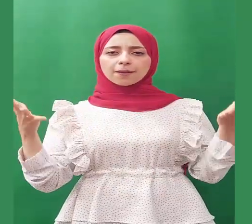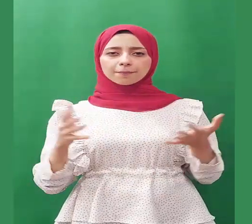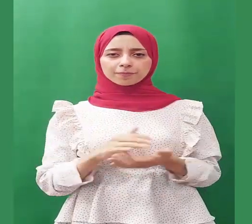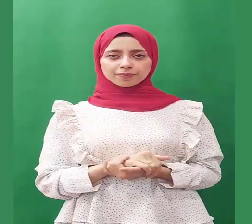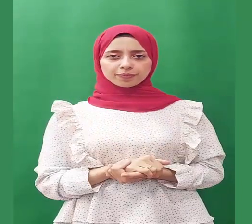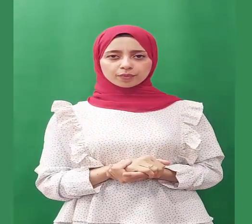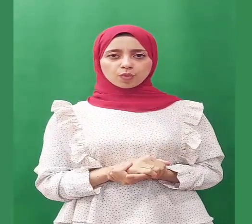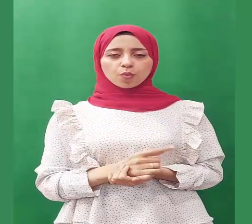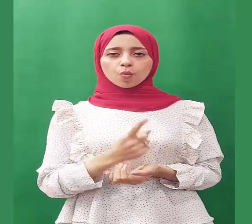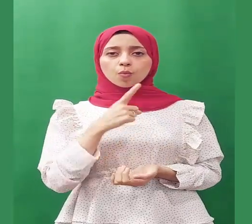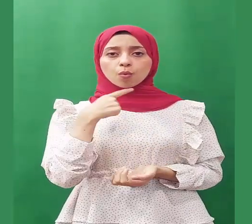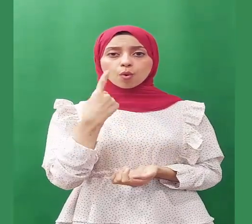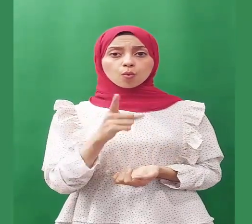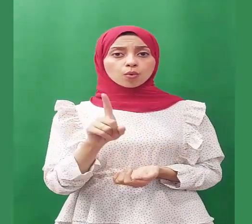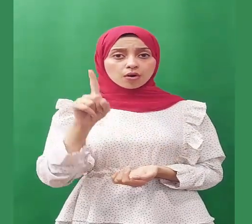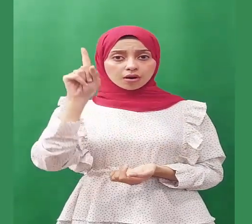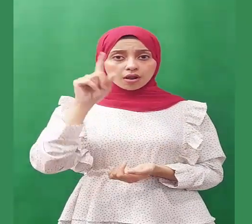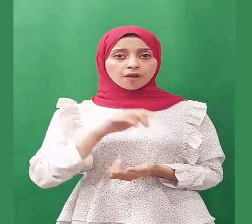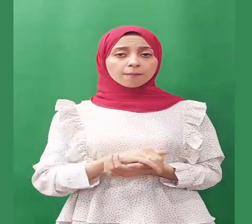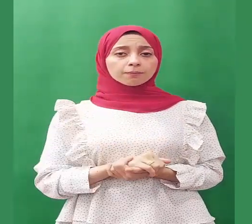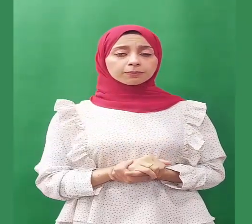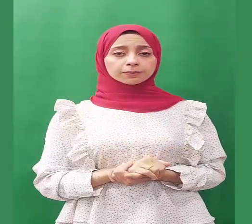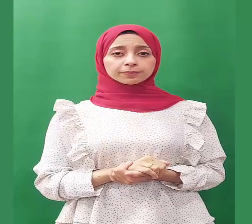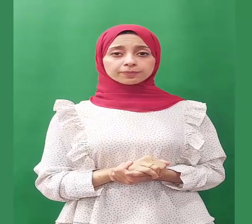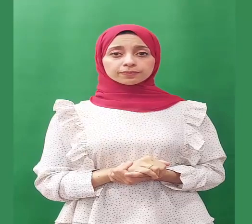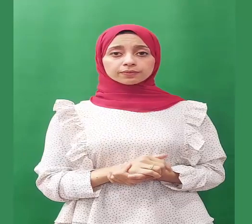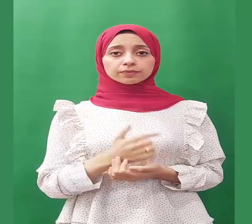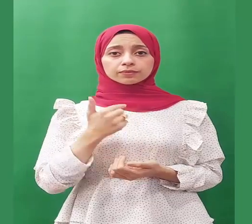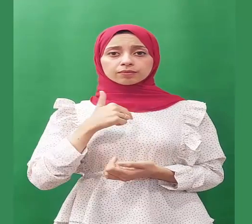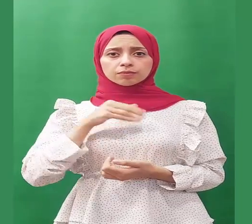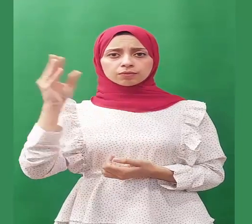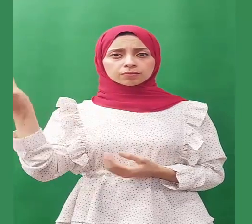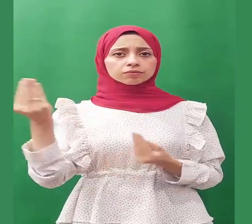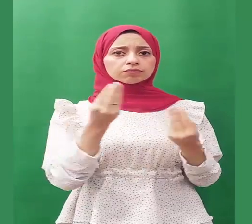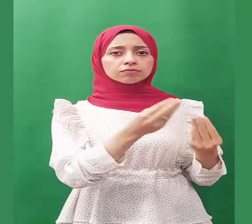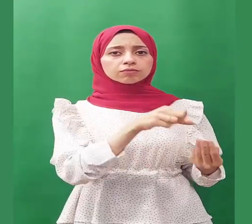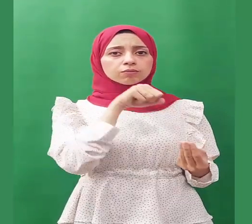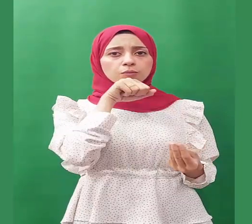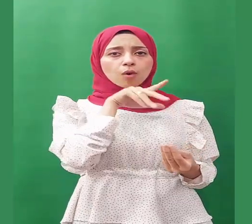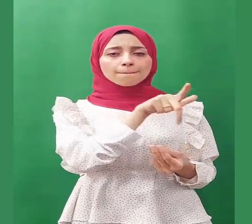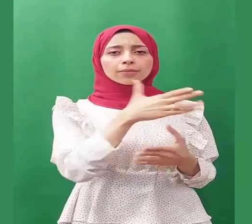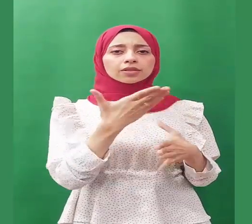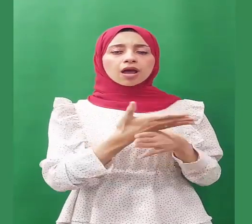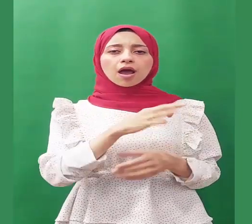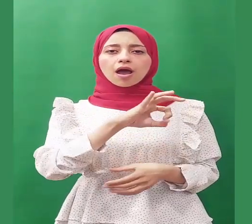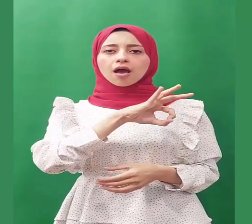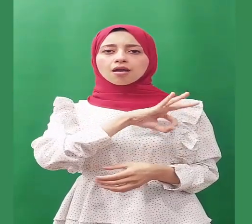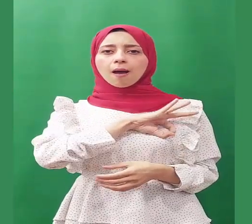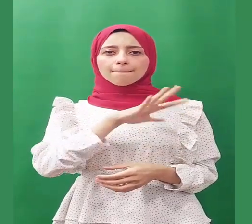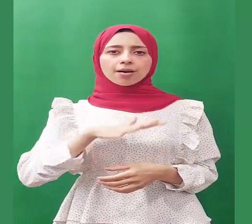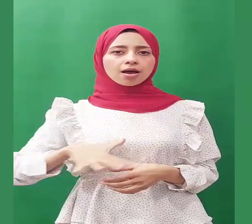ويقول سبحانه وما ارسلناك الا رحمه للعالمين